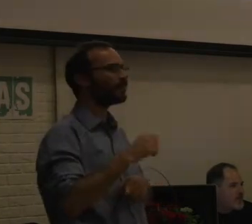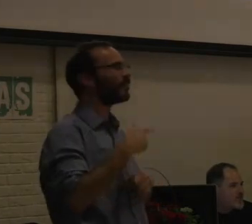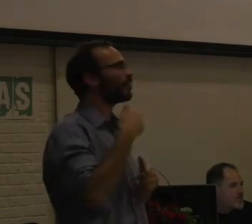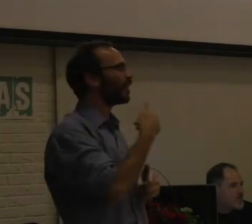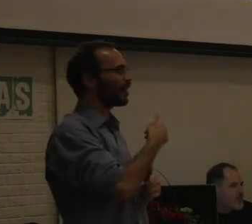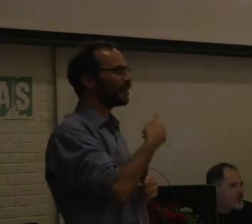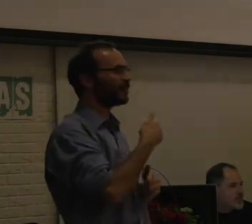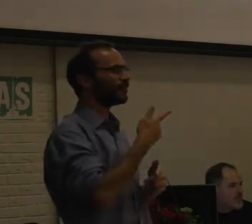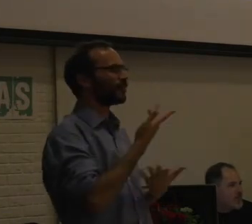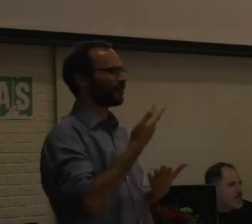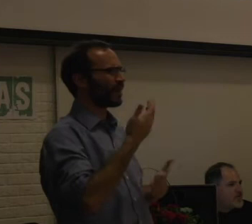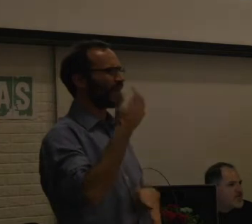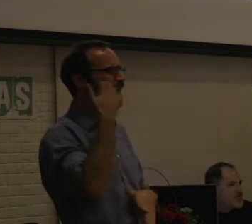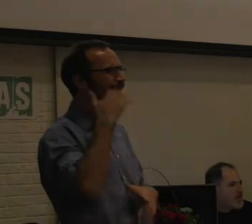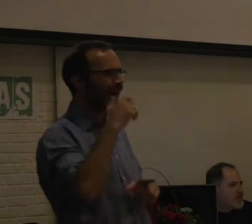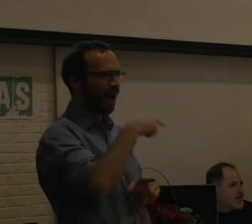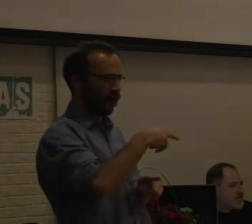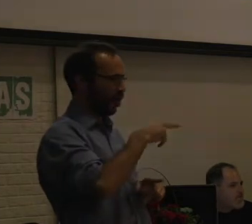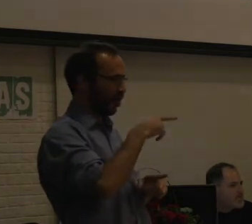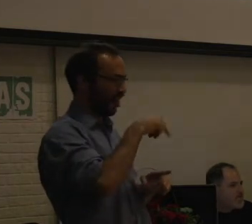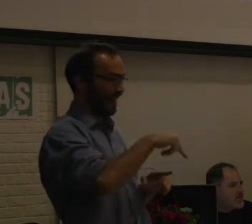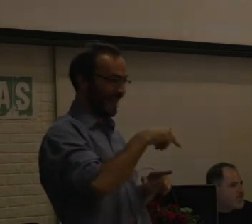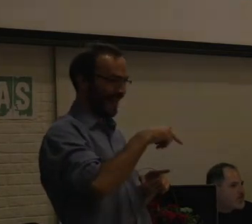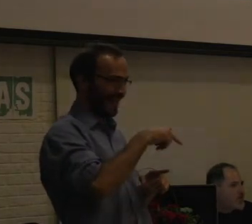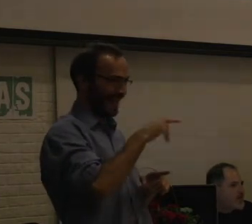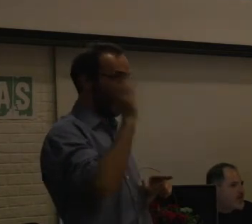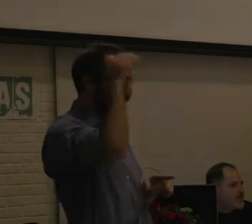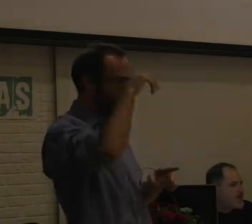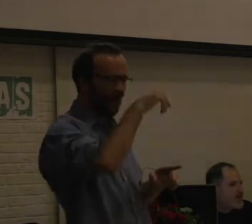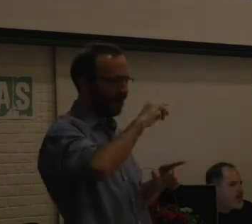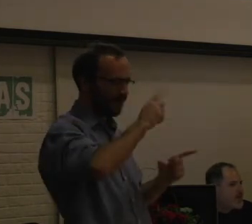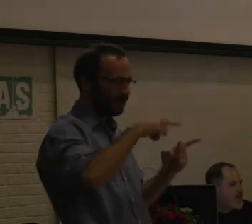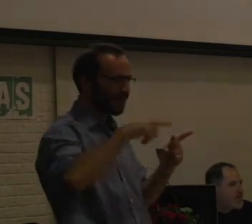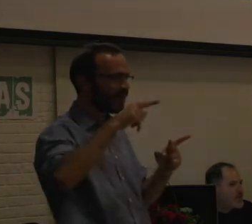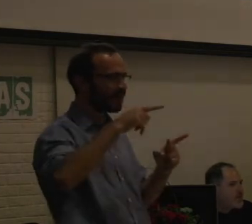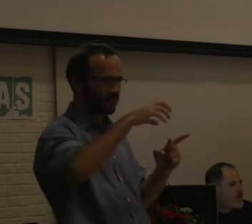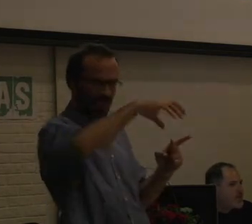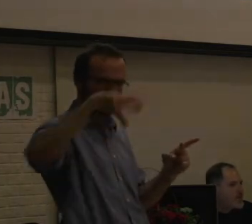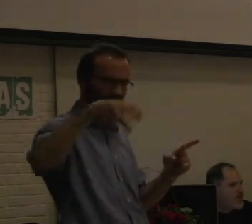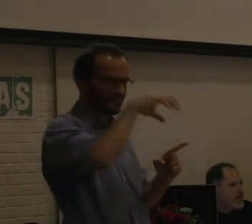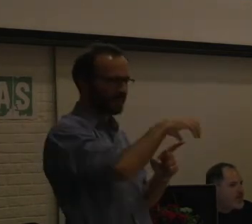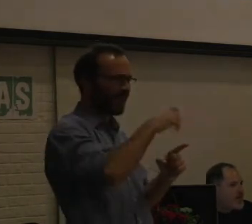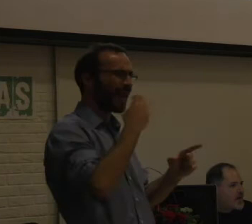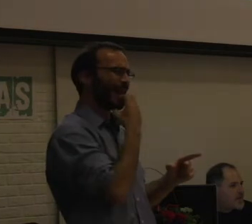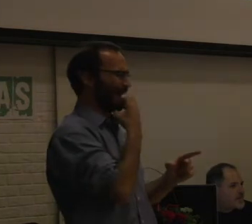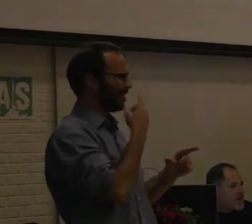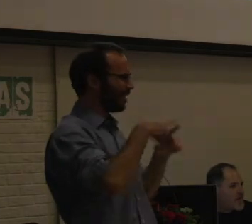los dioses griegos. Entonces tuvo una revelación y Apolo le dijo, la diosa a la que